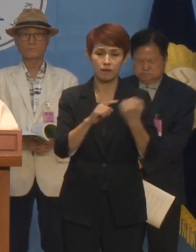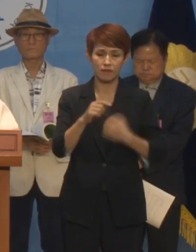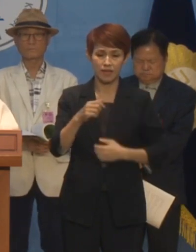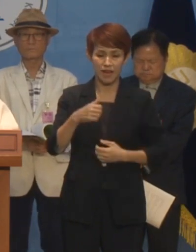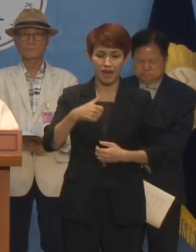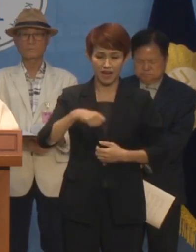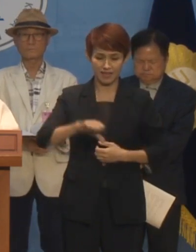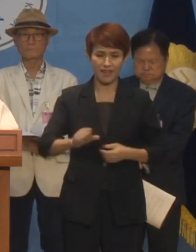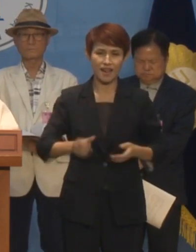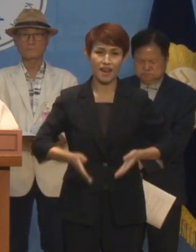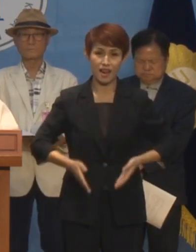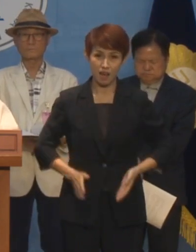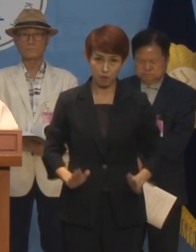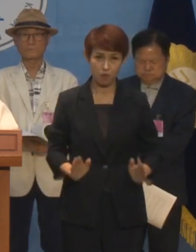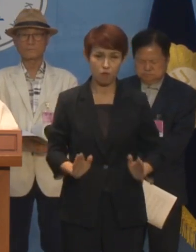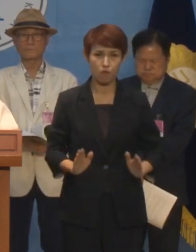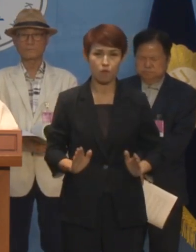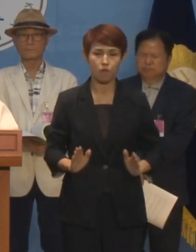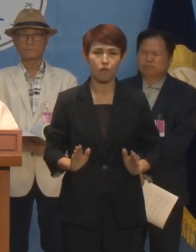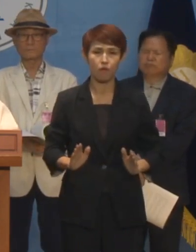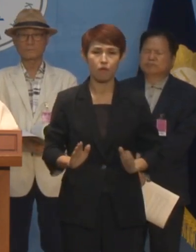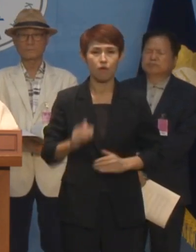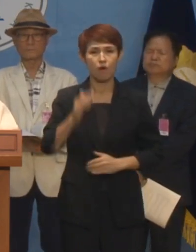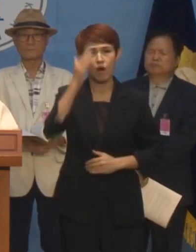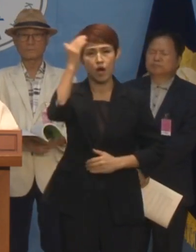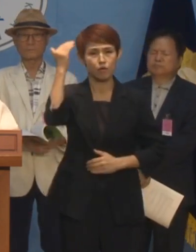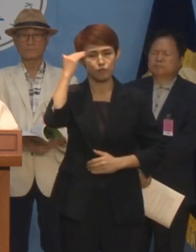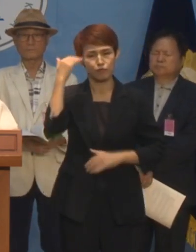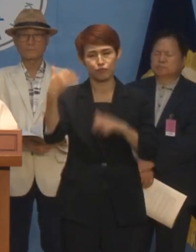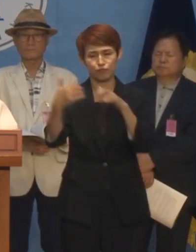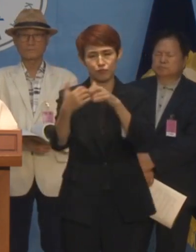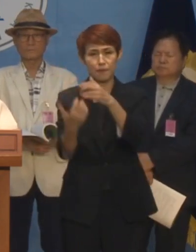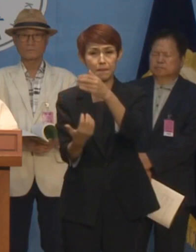낳고 한국 동란이 일어났을 때